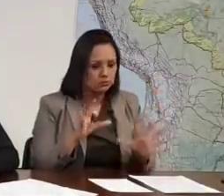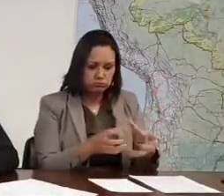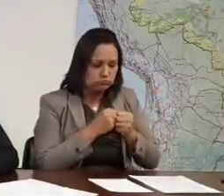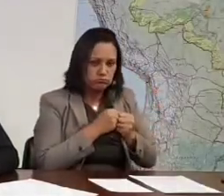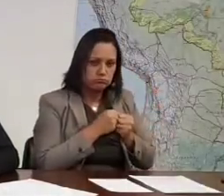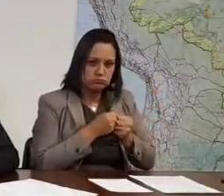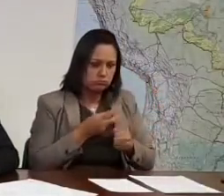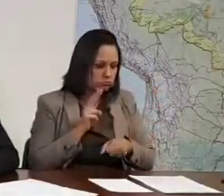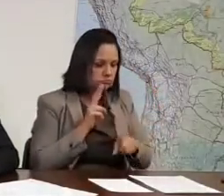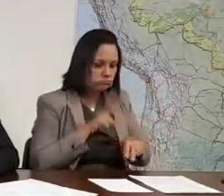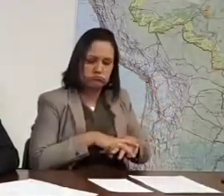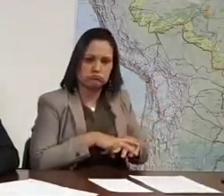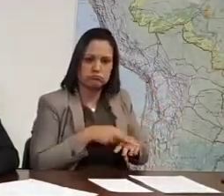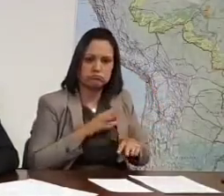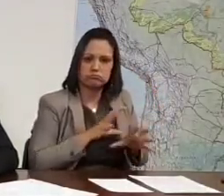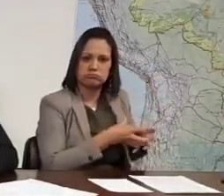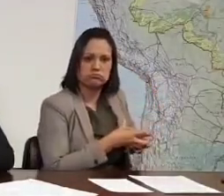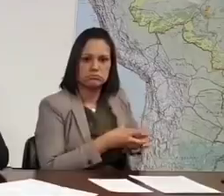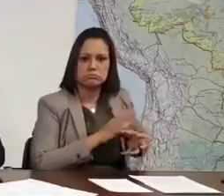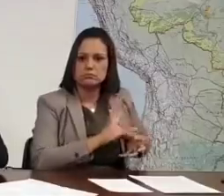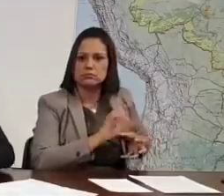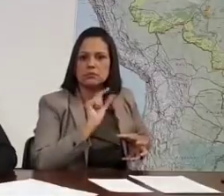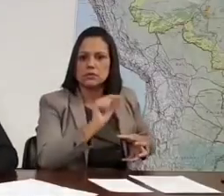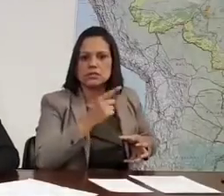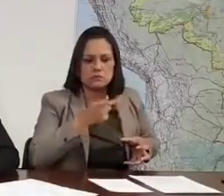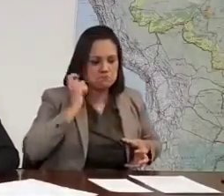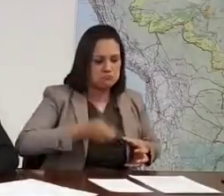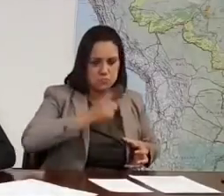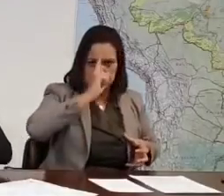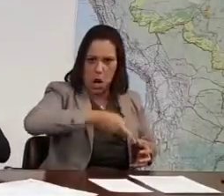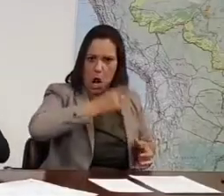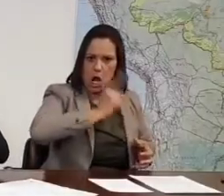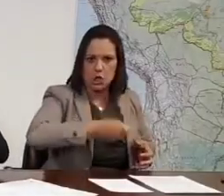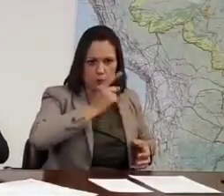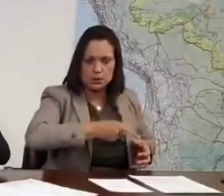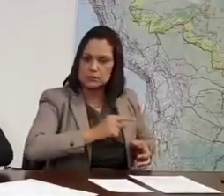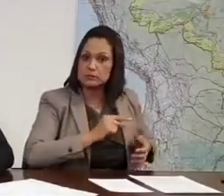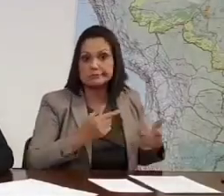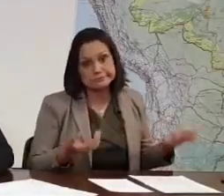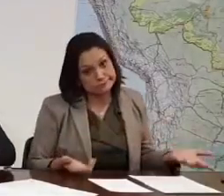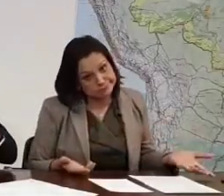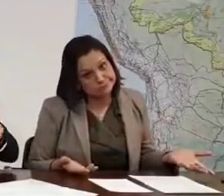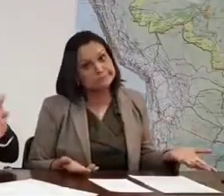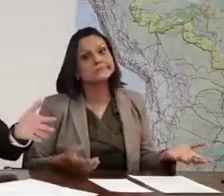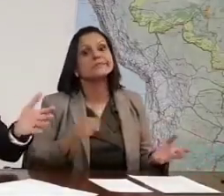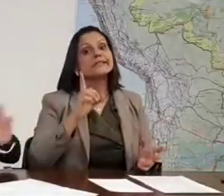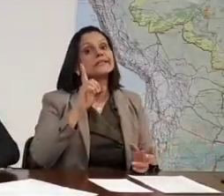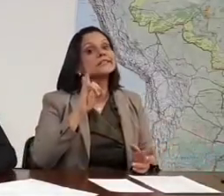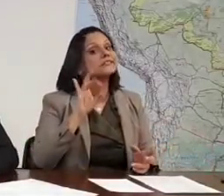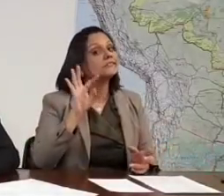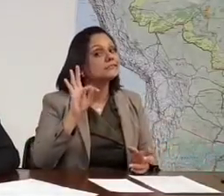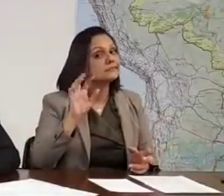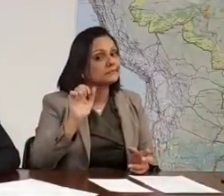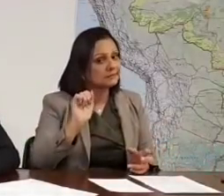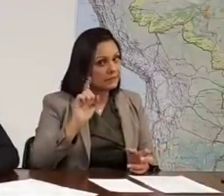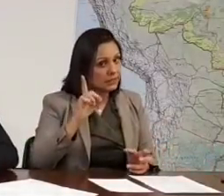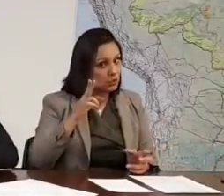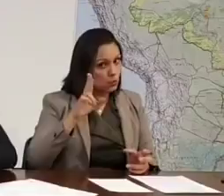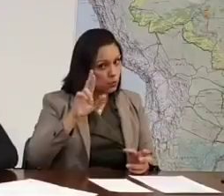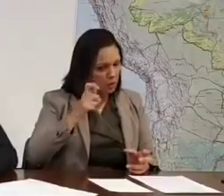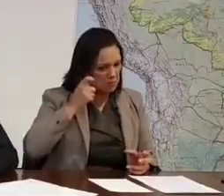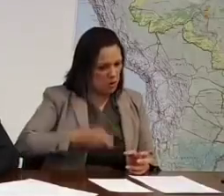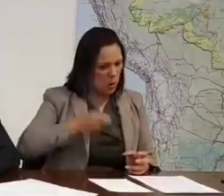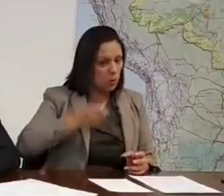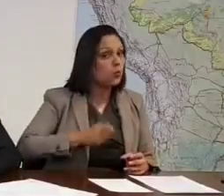mão, sempre aquele mais do que viés autoritário, e uma boa ditadura começa desarmando o povo, tá?